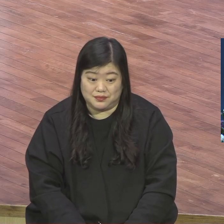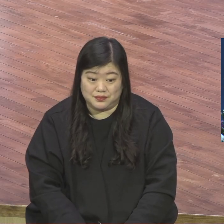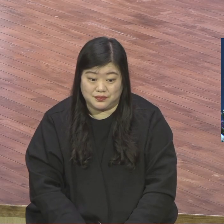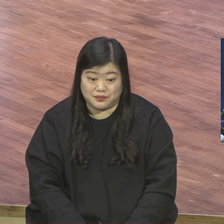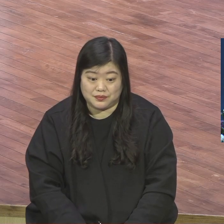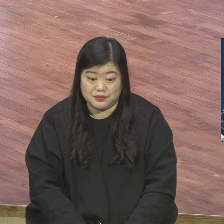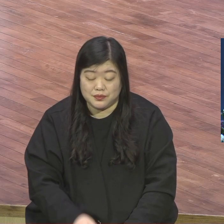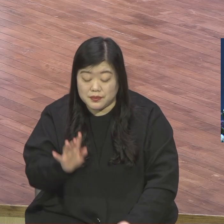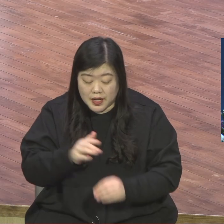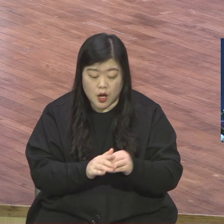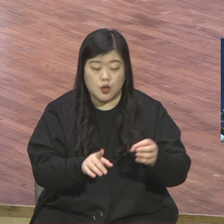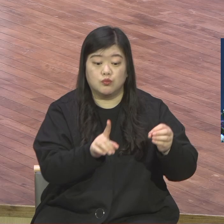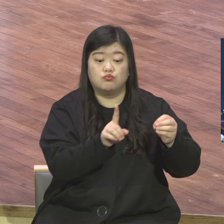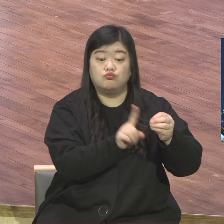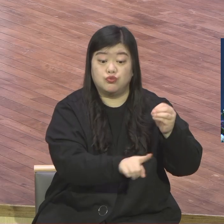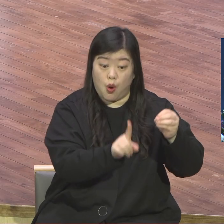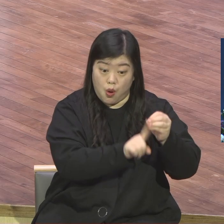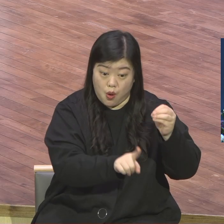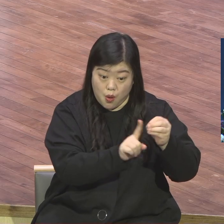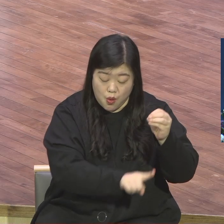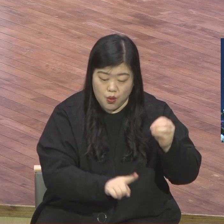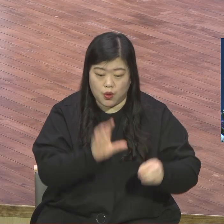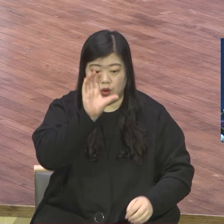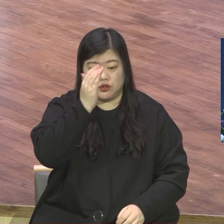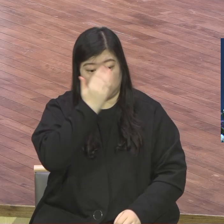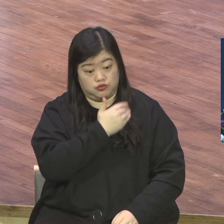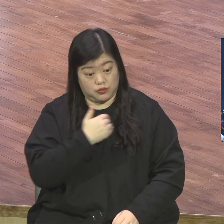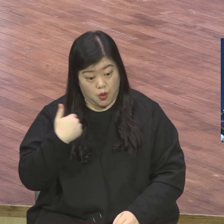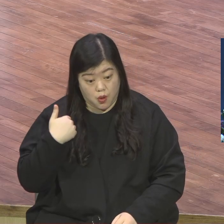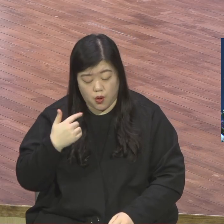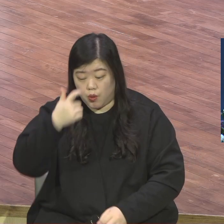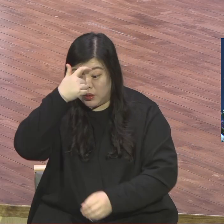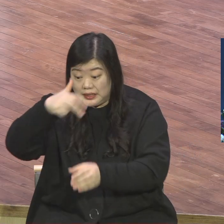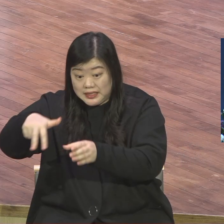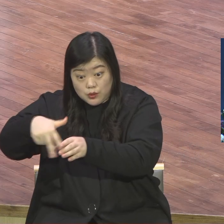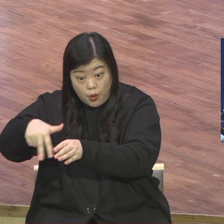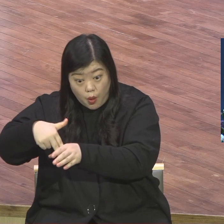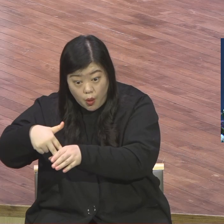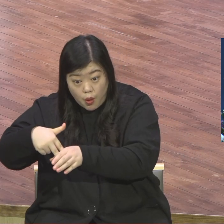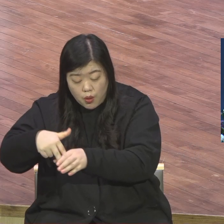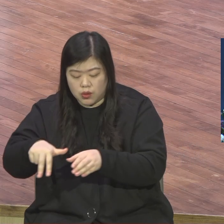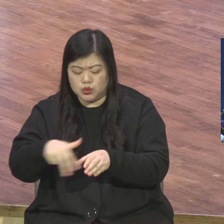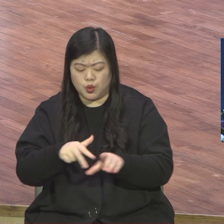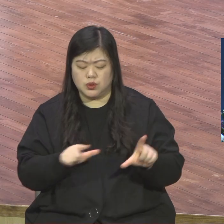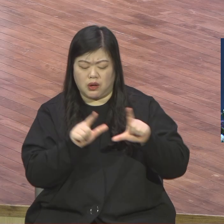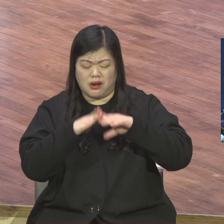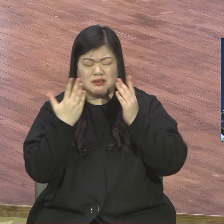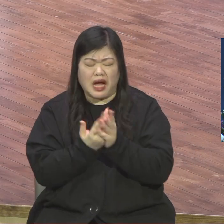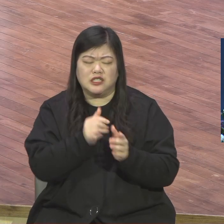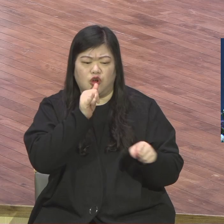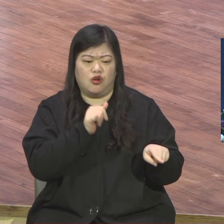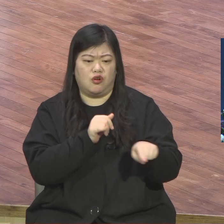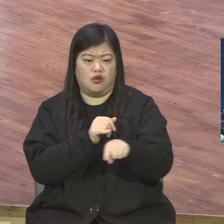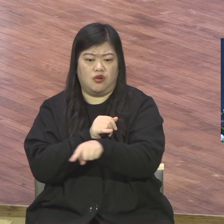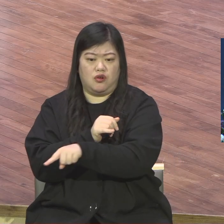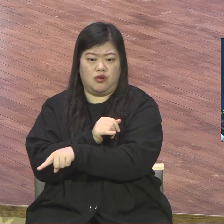종교생활은 다 같아요. 자, 복음이 각인 뿌리 체질화되어 실제로 삶